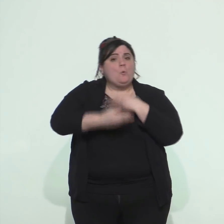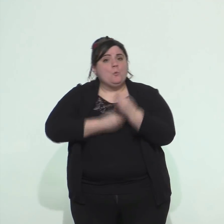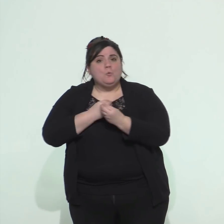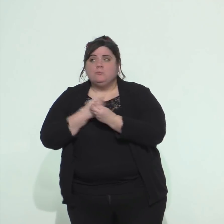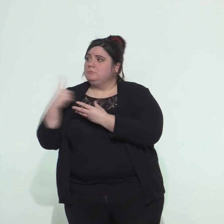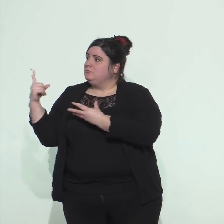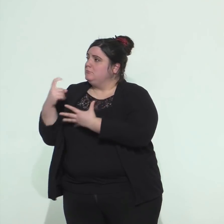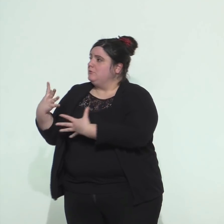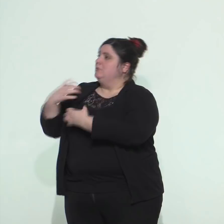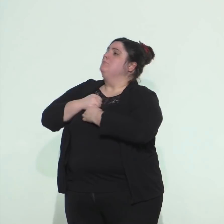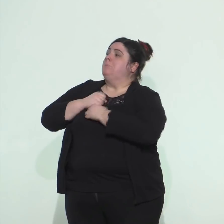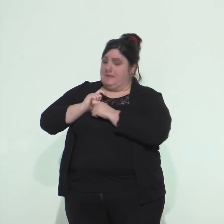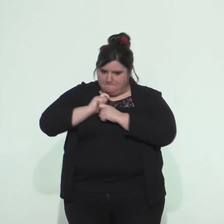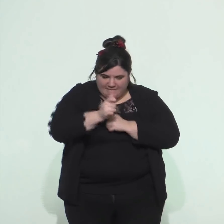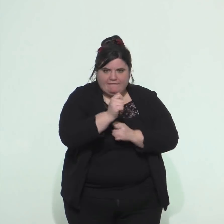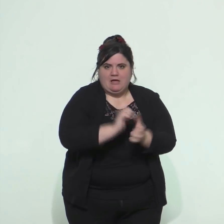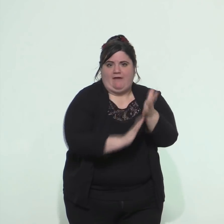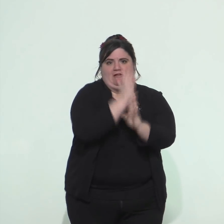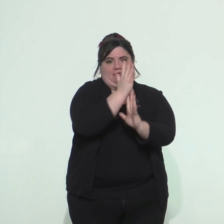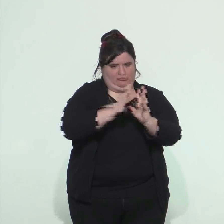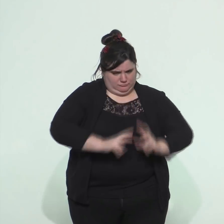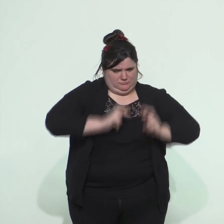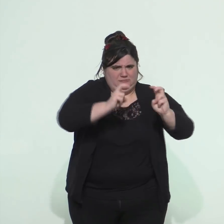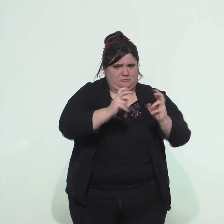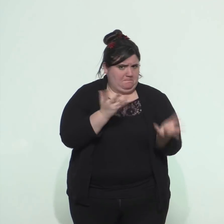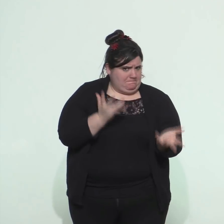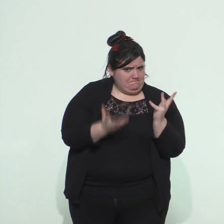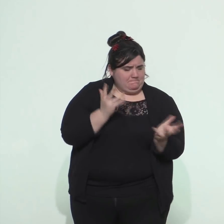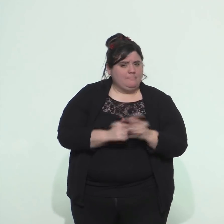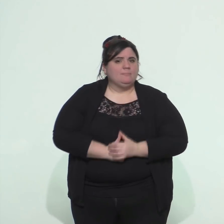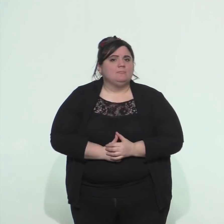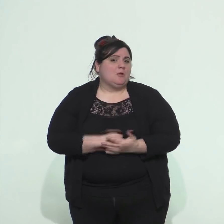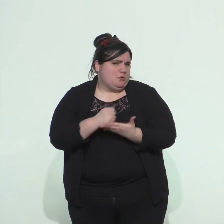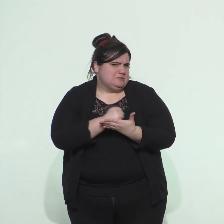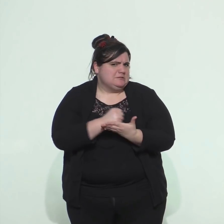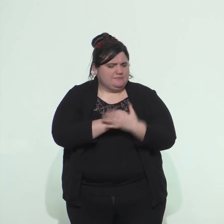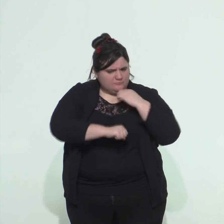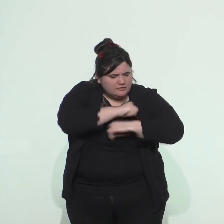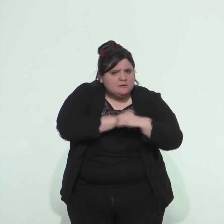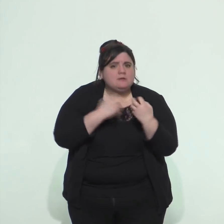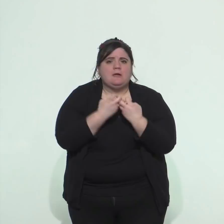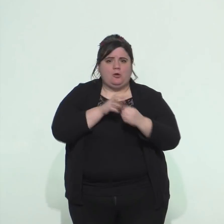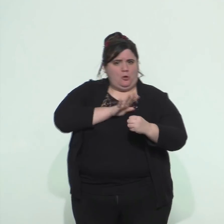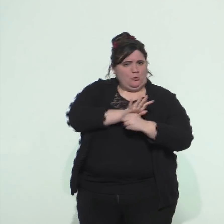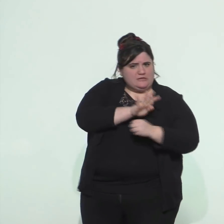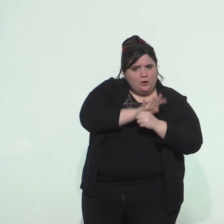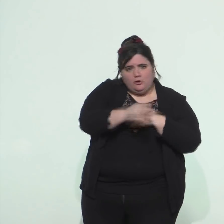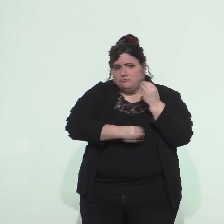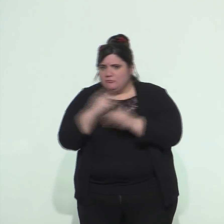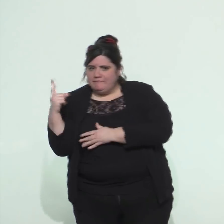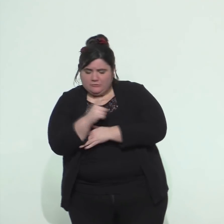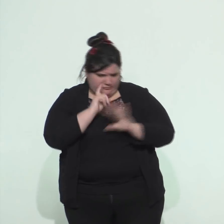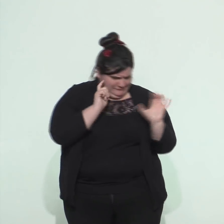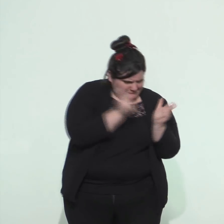d'une éventuelle infection. Tous ces tests sont en cours. Il y a des tests de recherche d'anticorps, des tests de recherche de virus. On voit cette